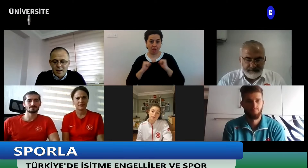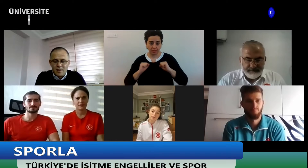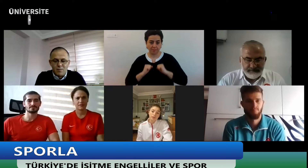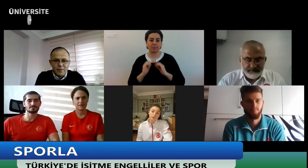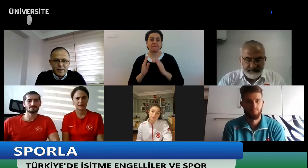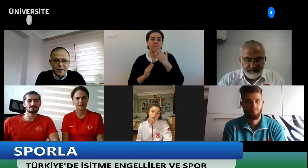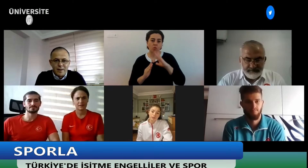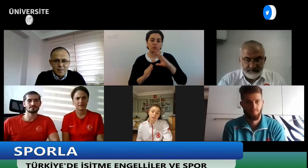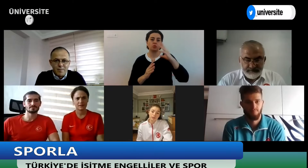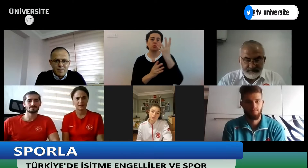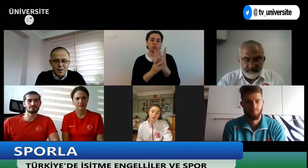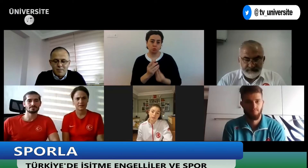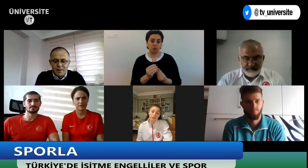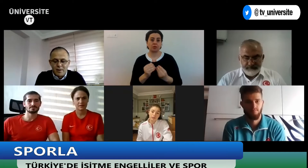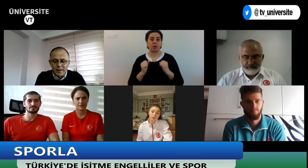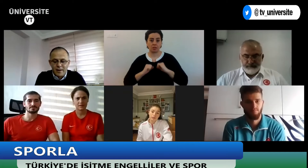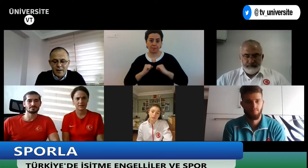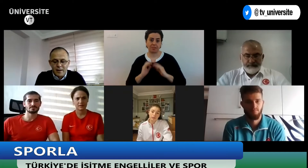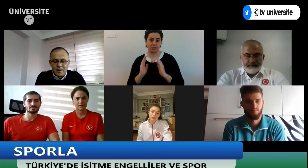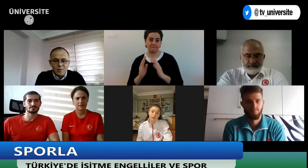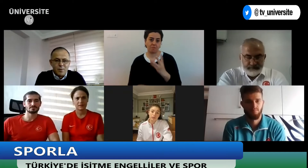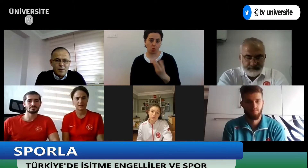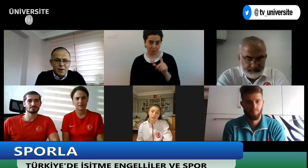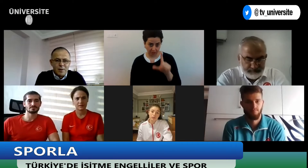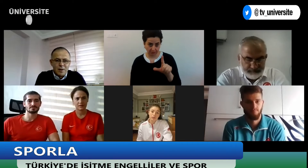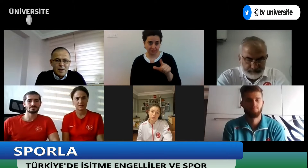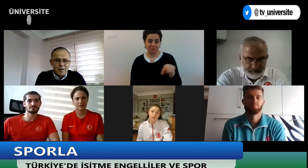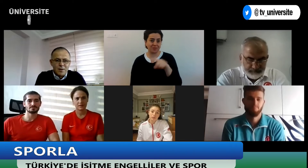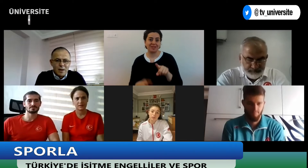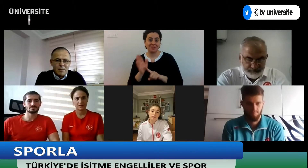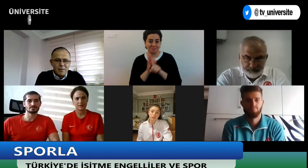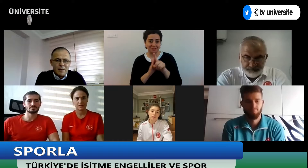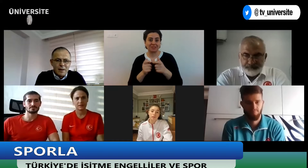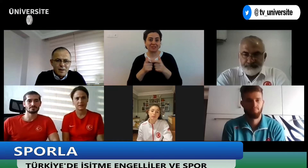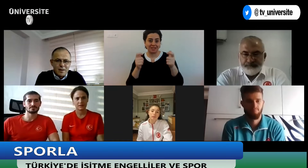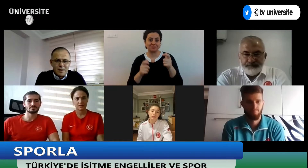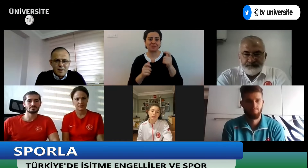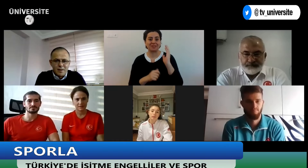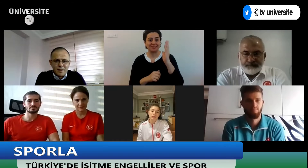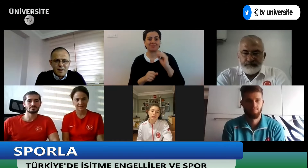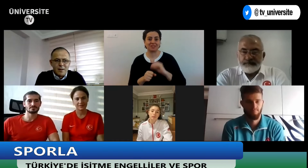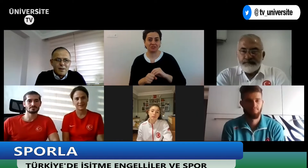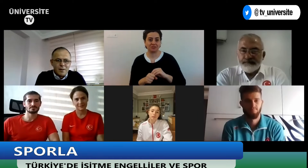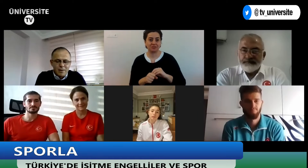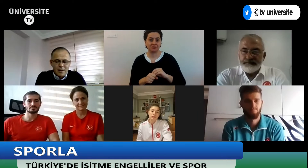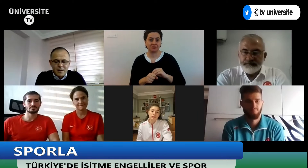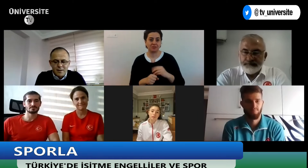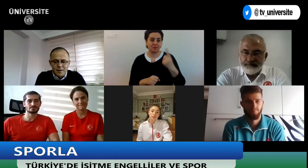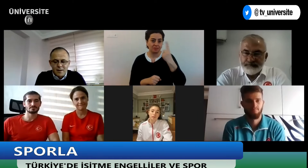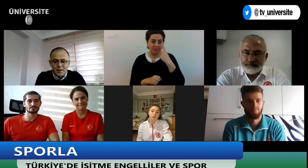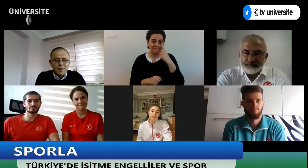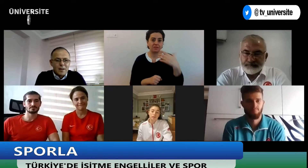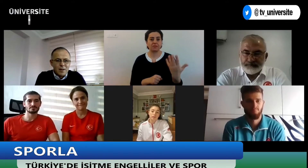gelir. Bunun farkında hissetmiş spor adamlar olarak. Spordaki başarılarınızı yükseltmek ve ileriye taşımak için hani